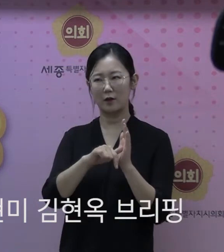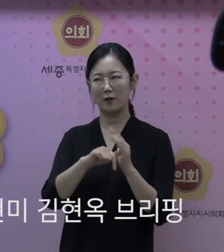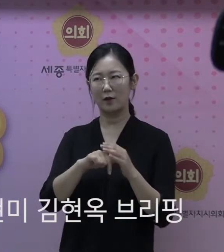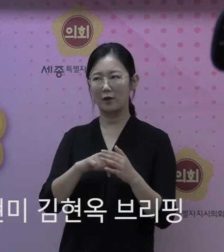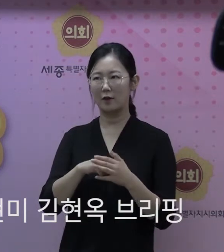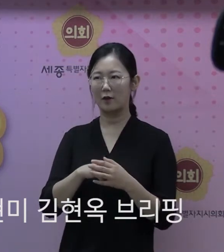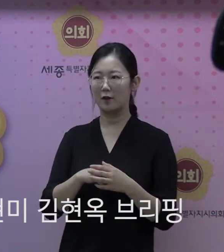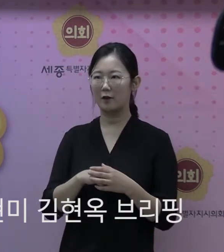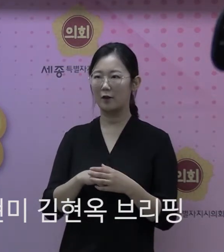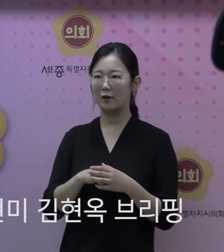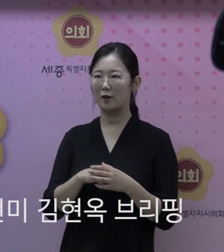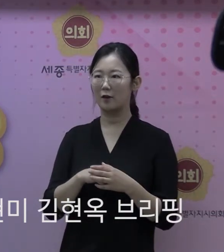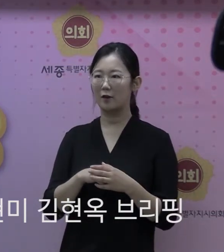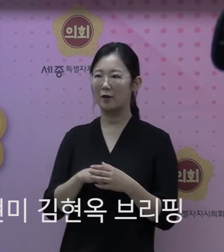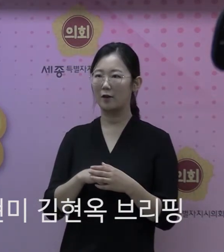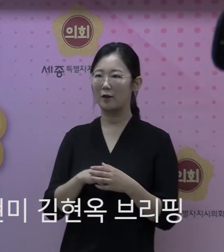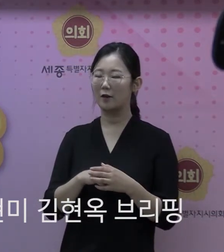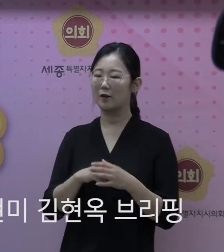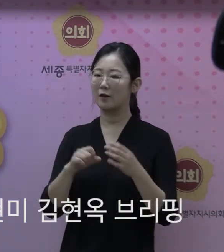20년도 1월달 브리핑에서